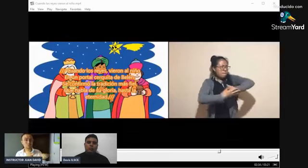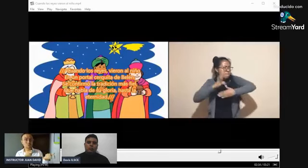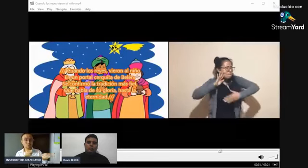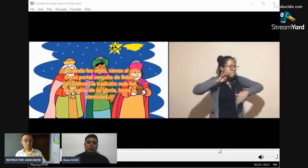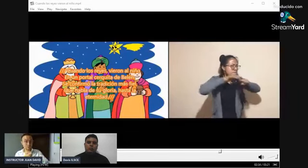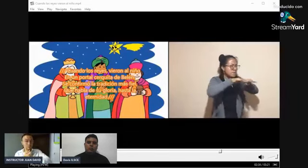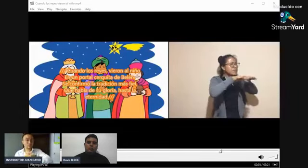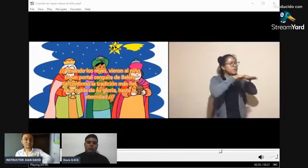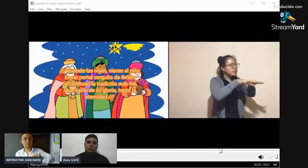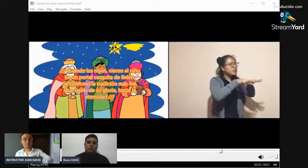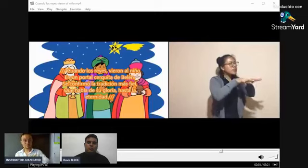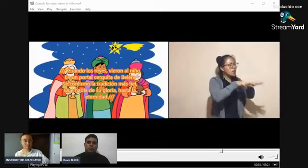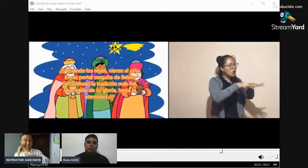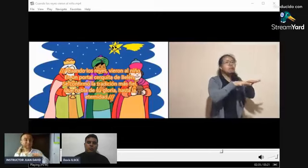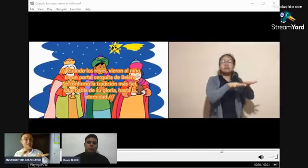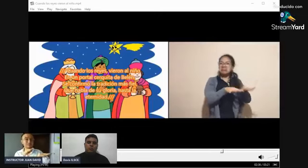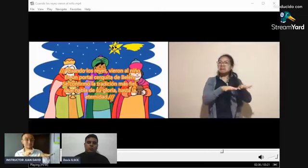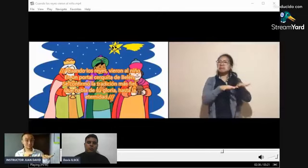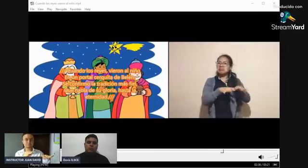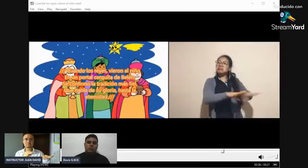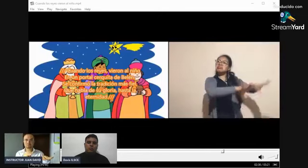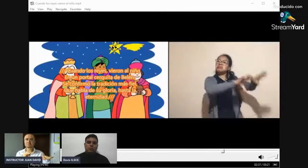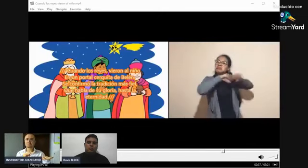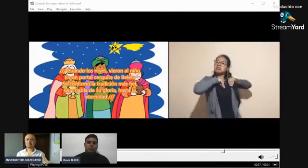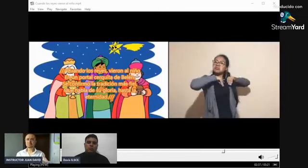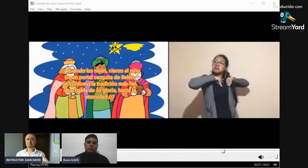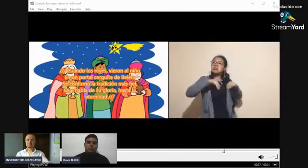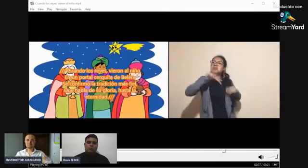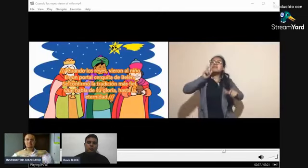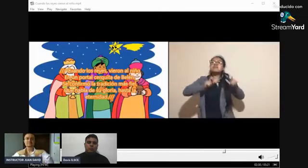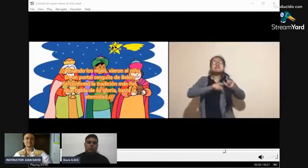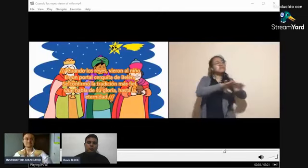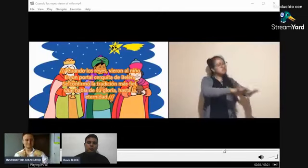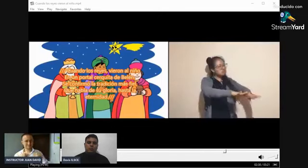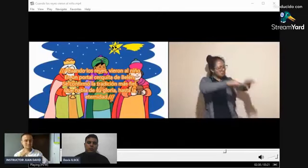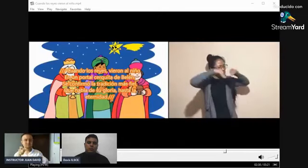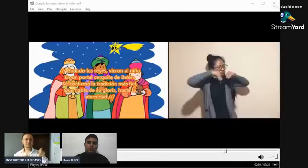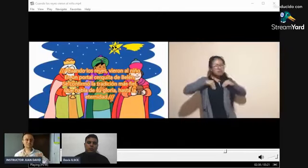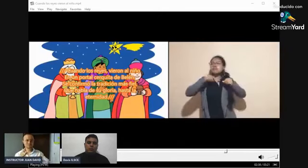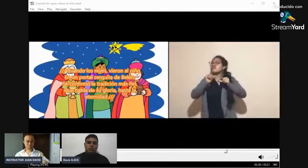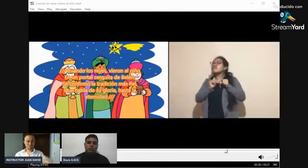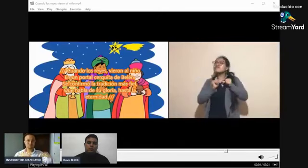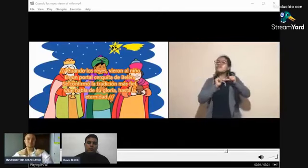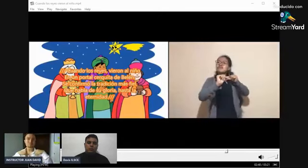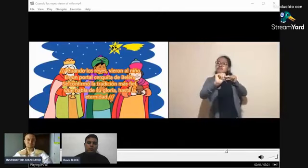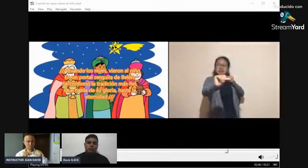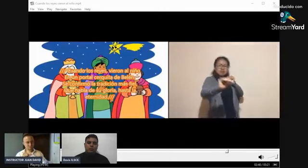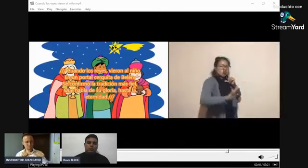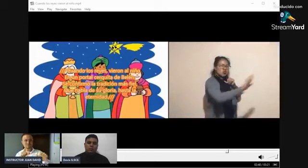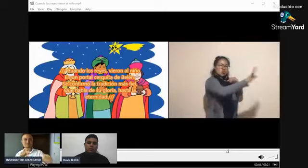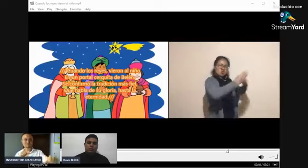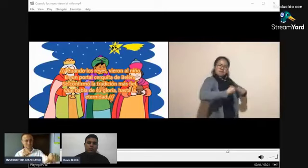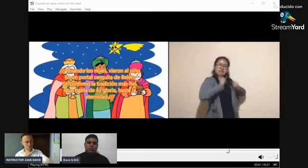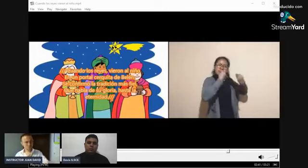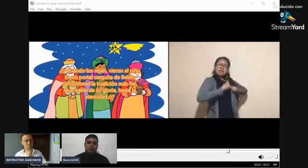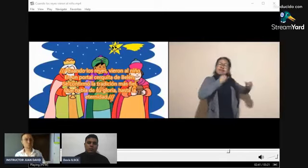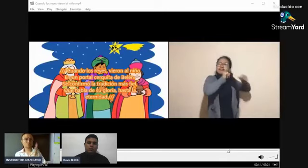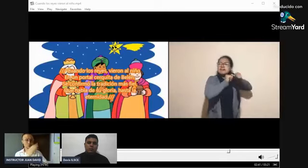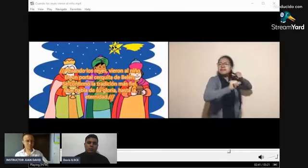de Belén, se confirmó la tradición más bien que habla de su gloria hasta